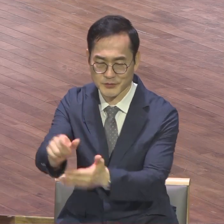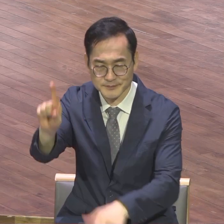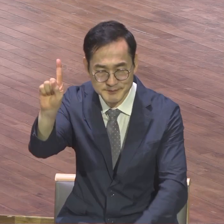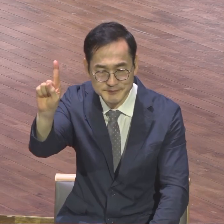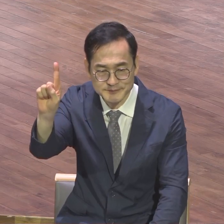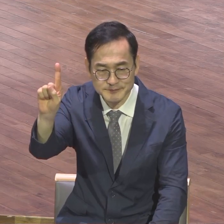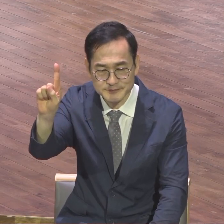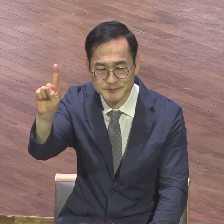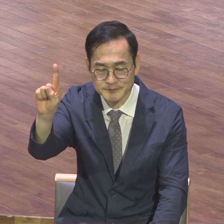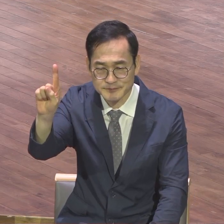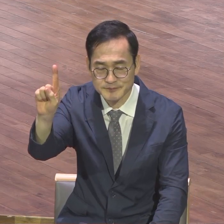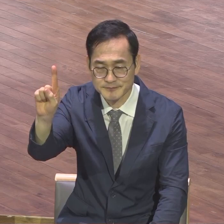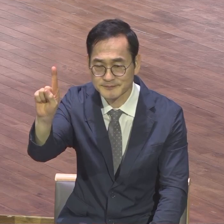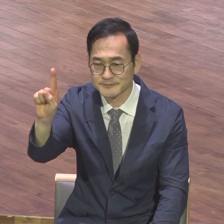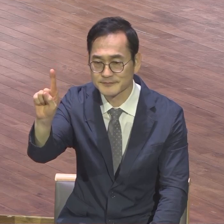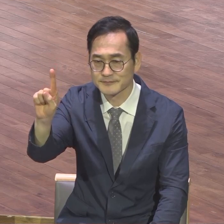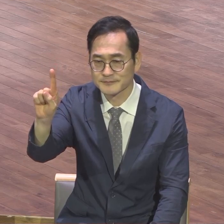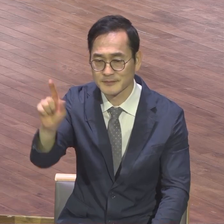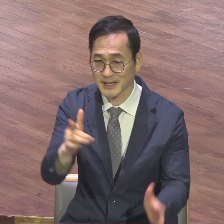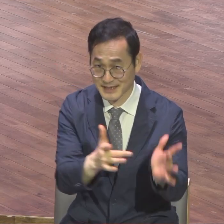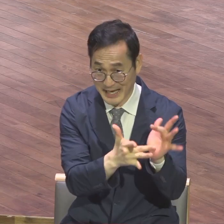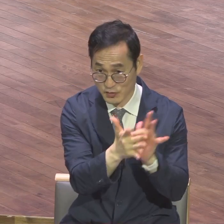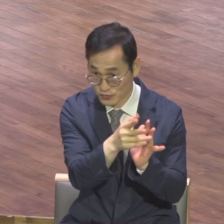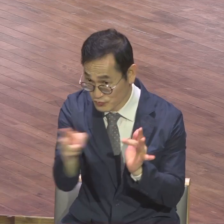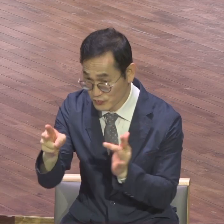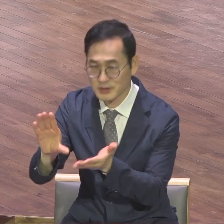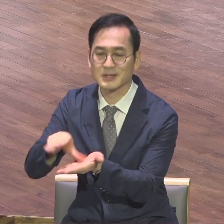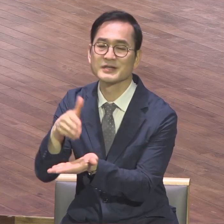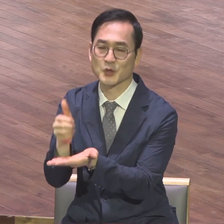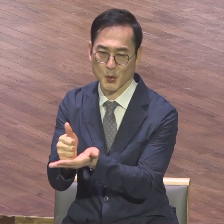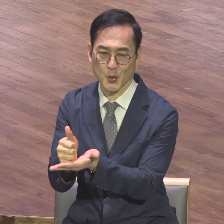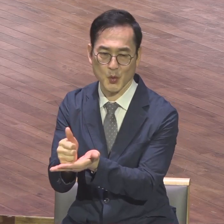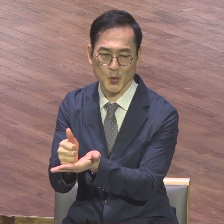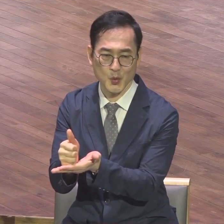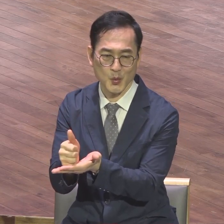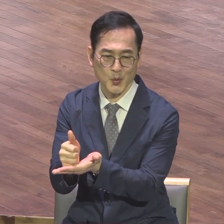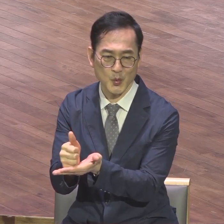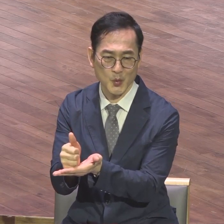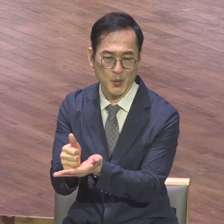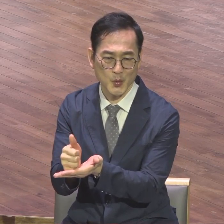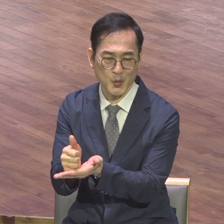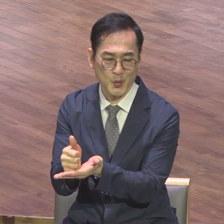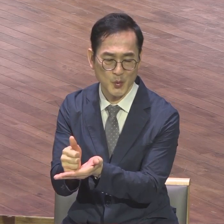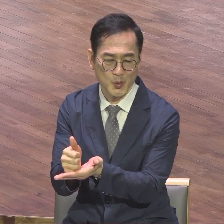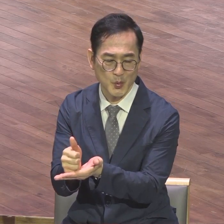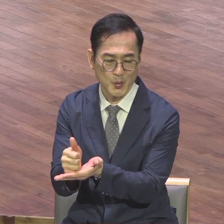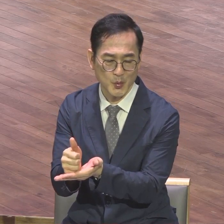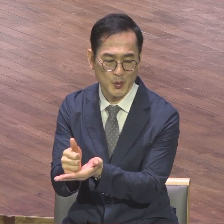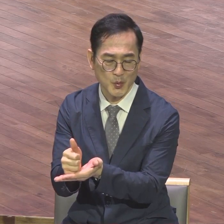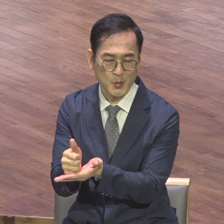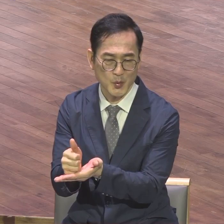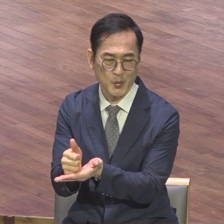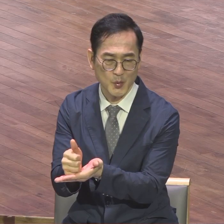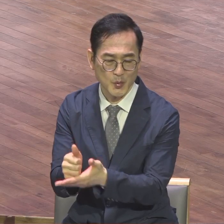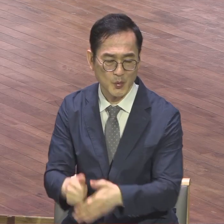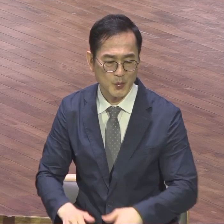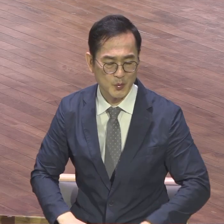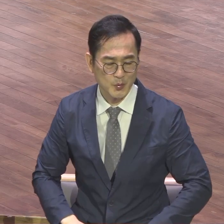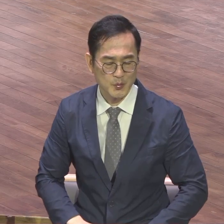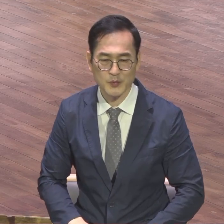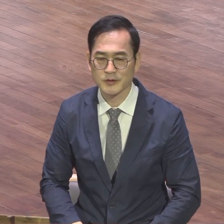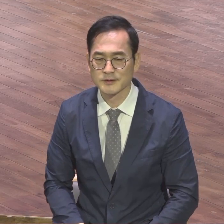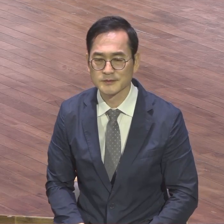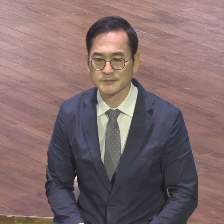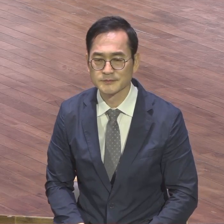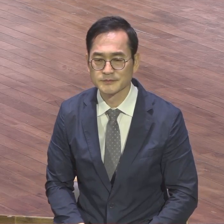그리스도입니다. 정확하게 예수가 그리스도입니다. 여러분 이 이후에 사도행전을 쭉 집어가 읽어보세요.